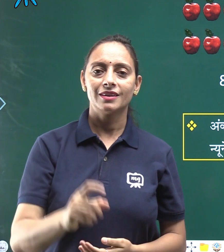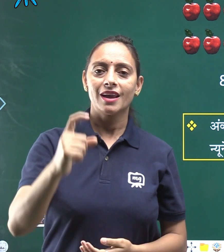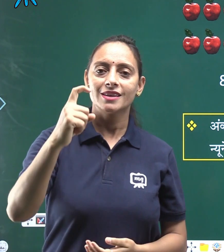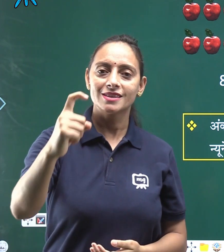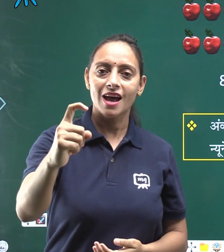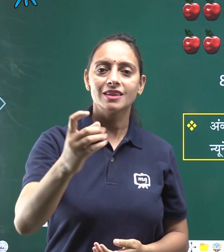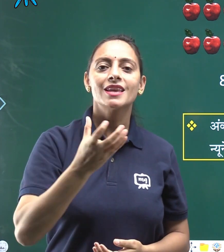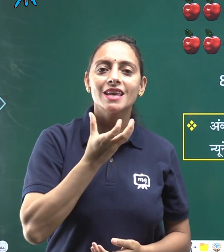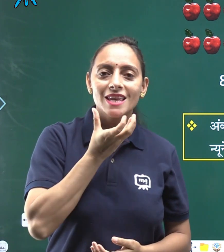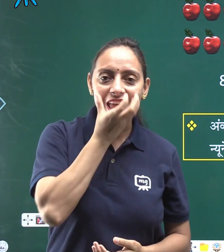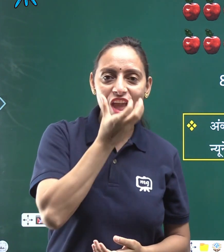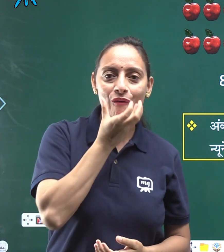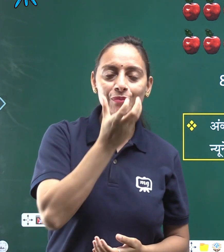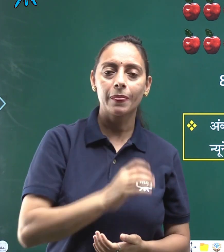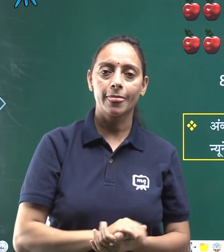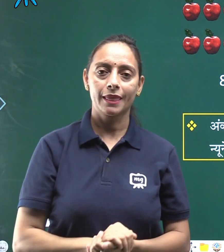7 सेब